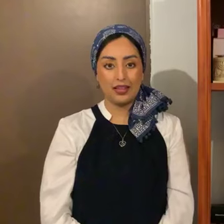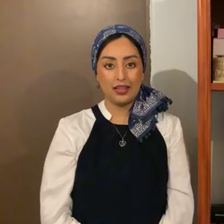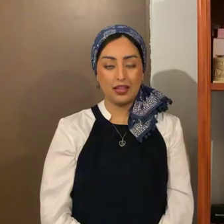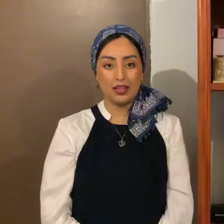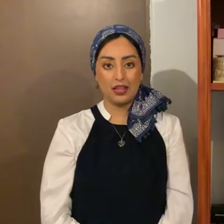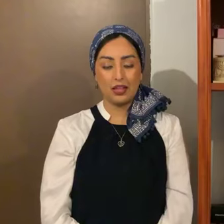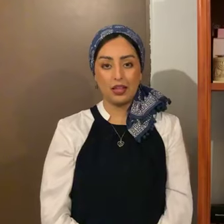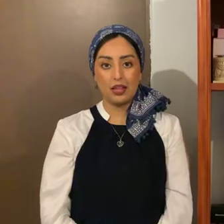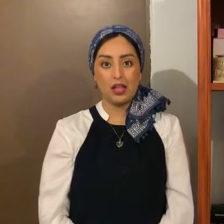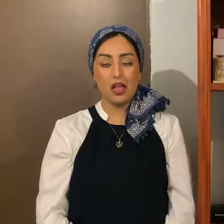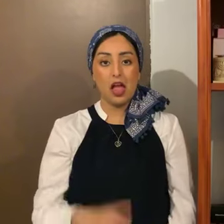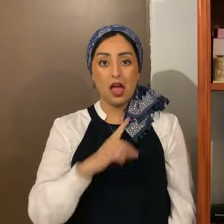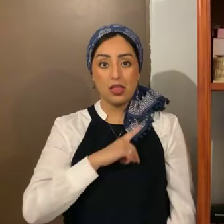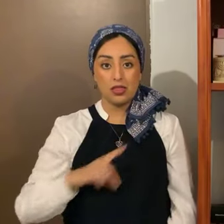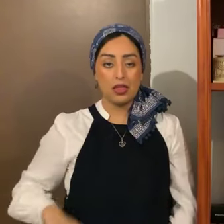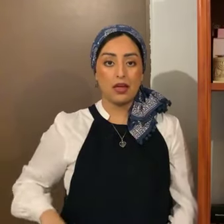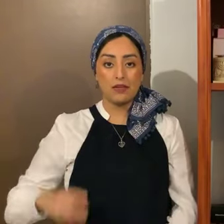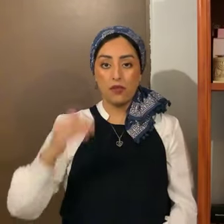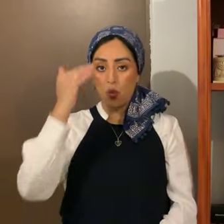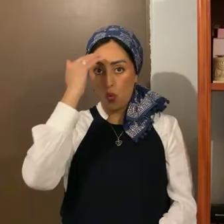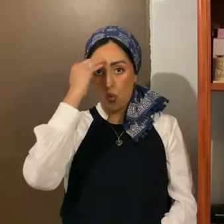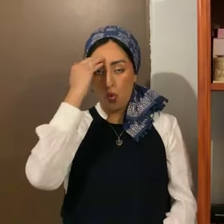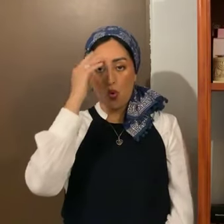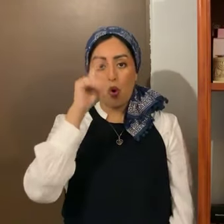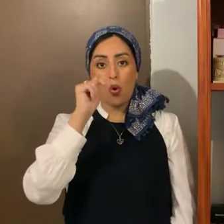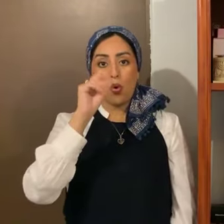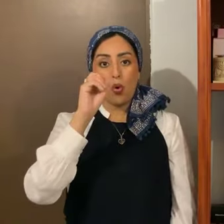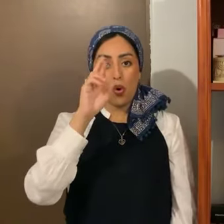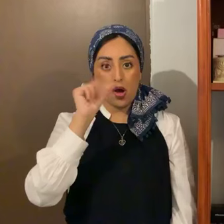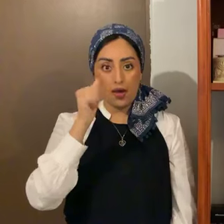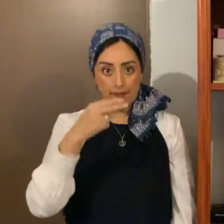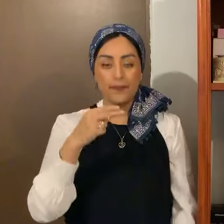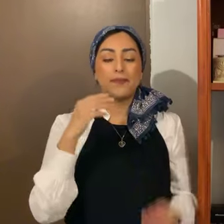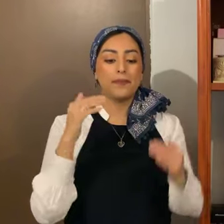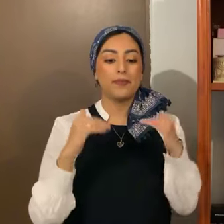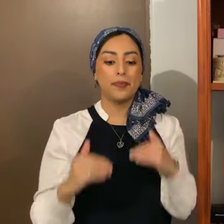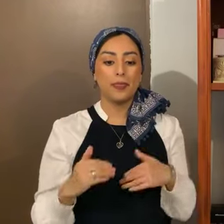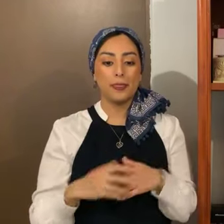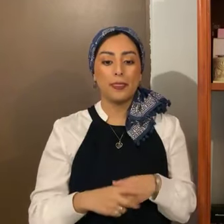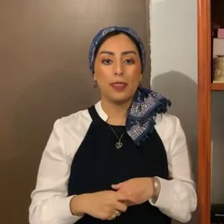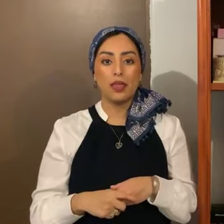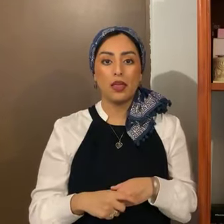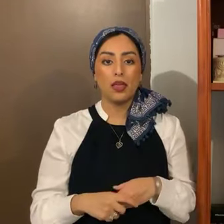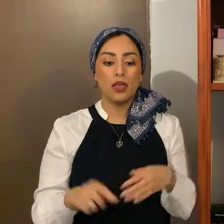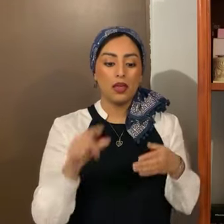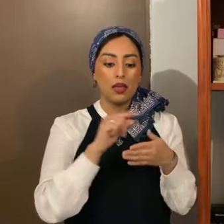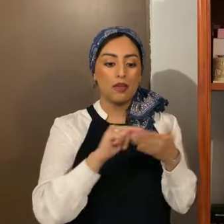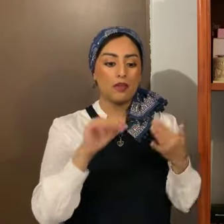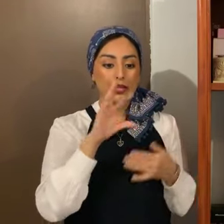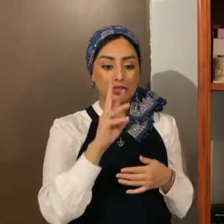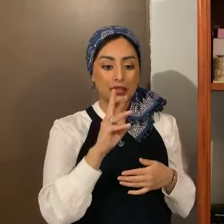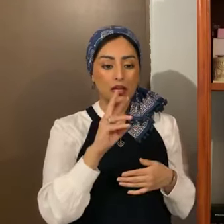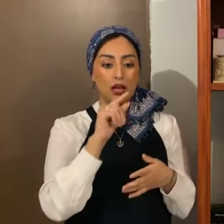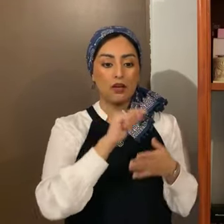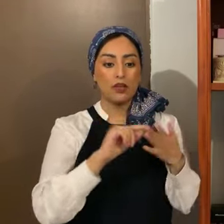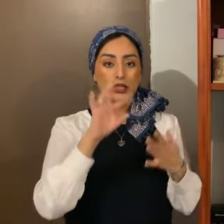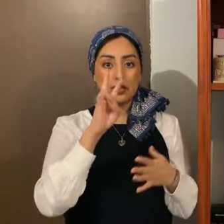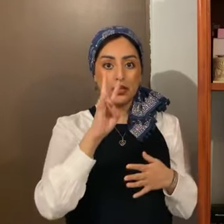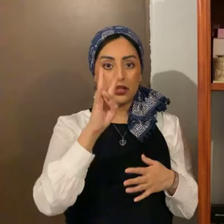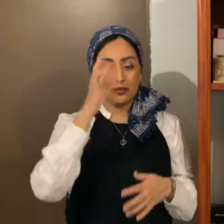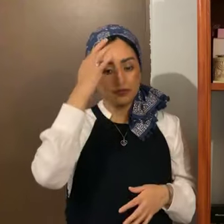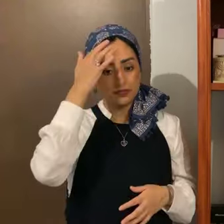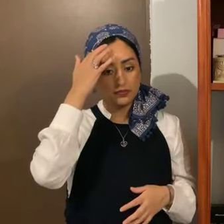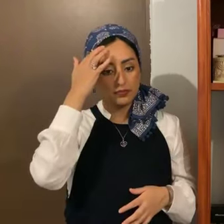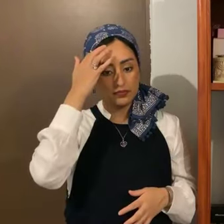él sabía que había una ley de la compensación. Ahora, el verso 6 y el verso